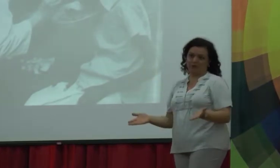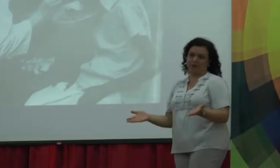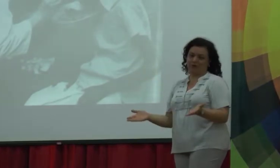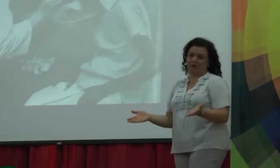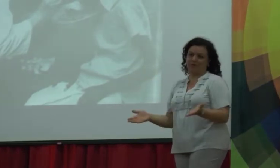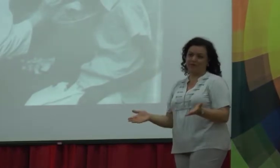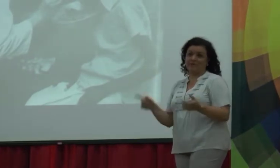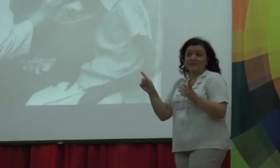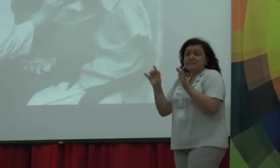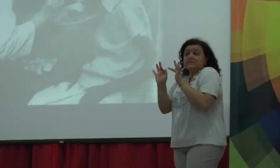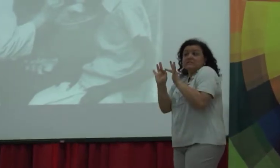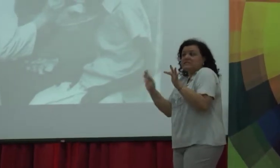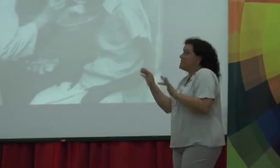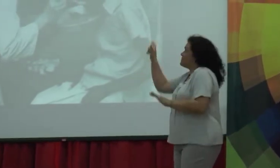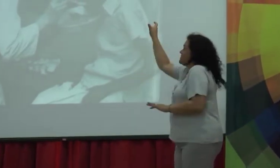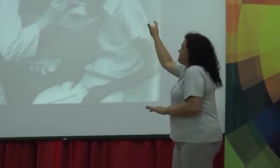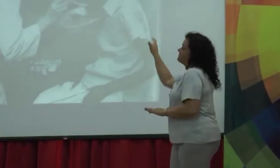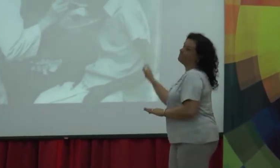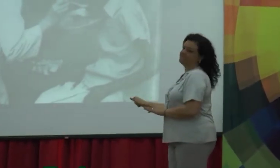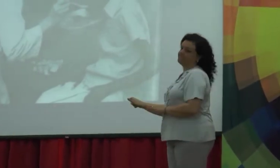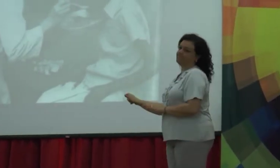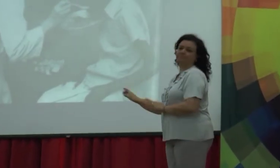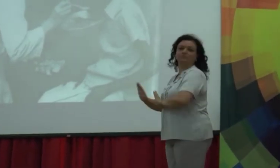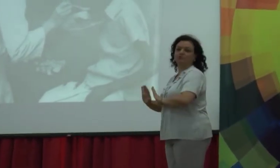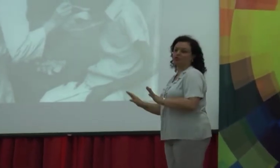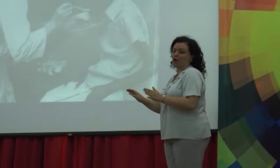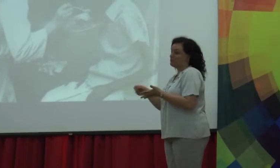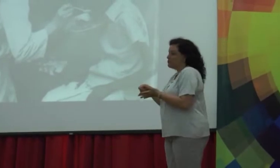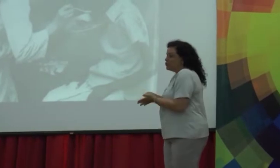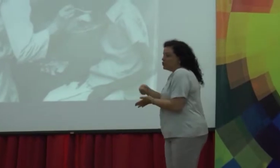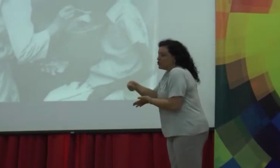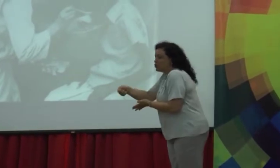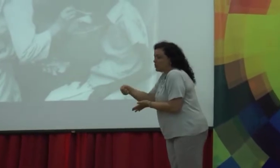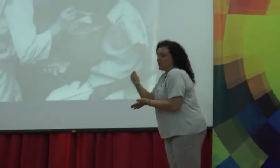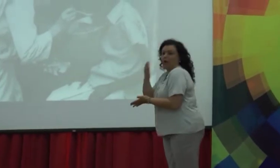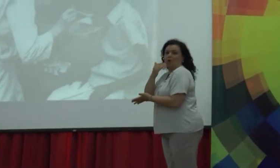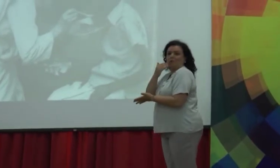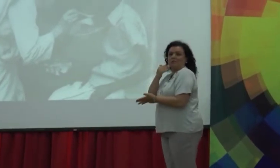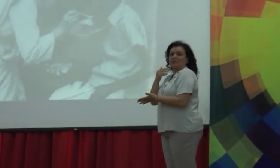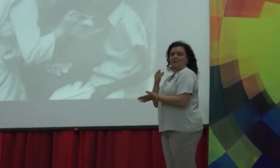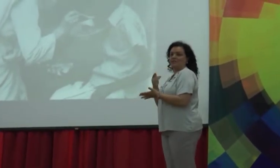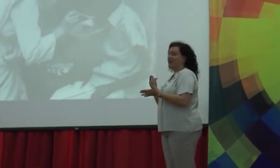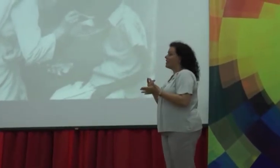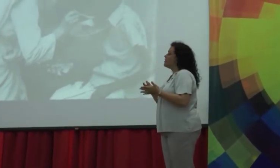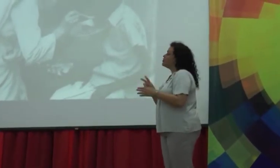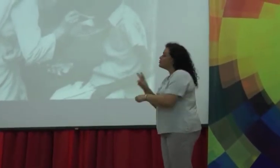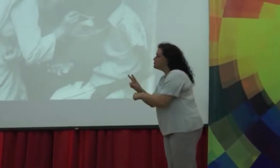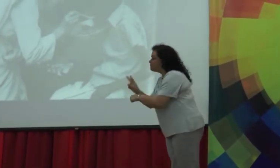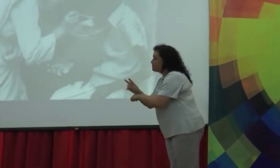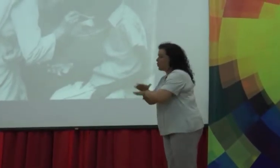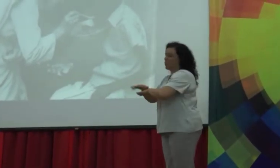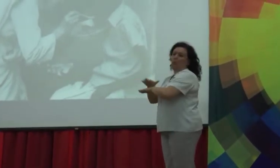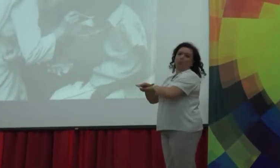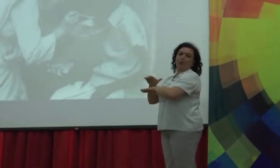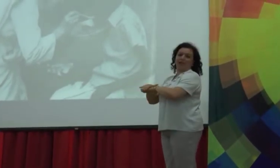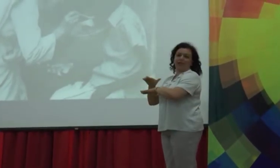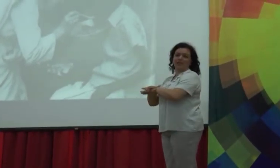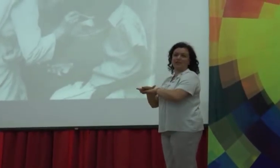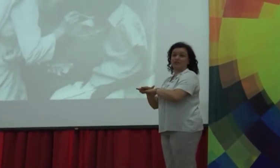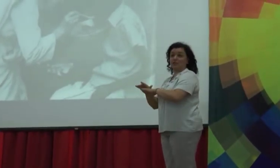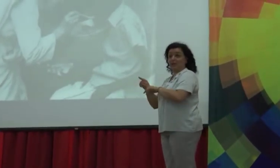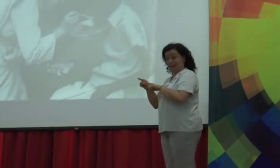caridade ao próximo, principalmente de ajuda aos pobres, dando alimento na boca de